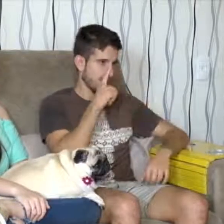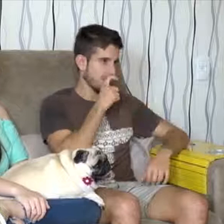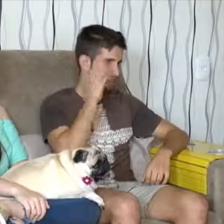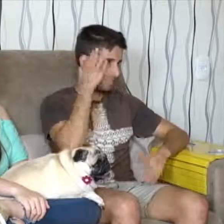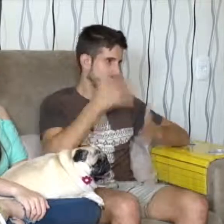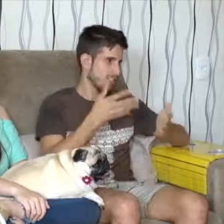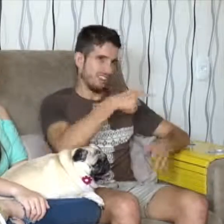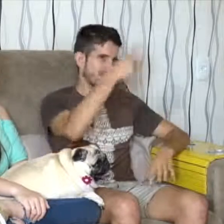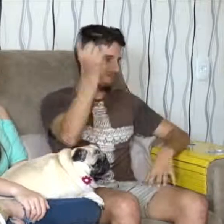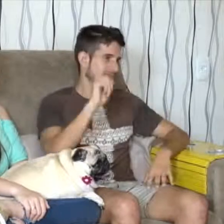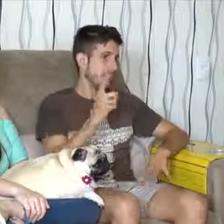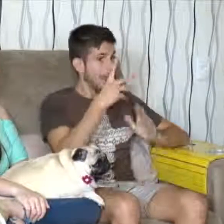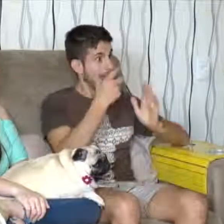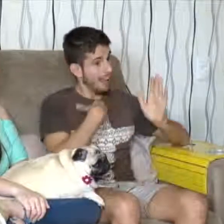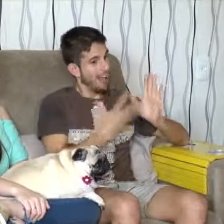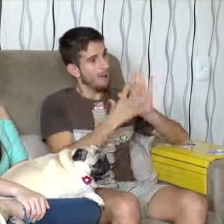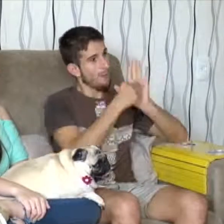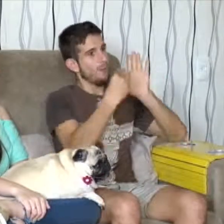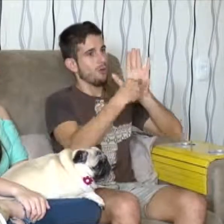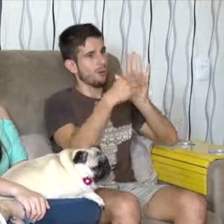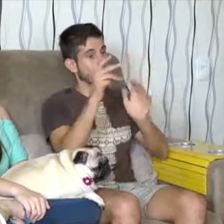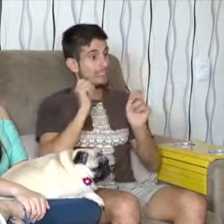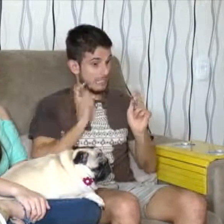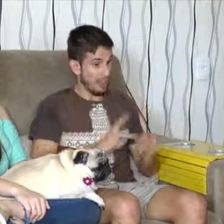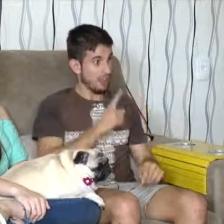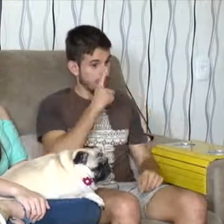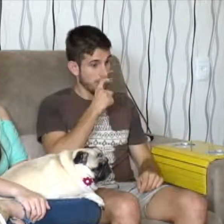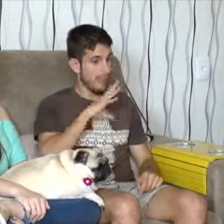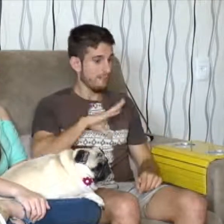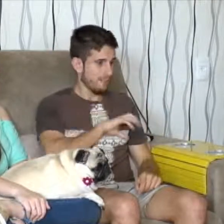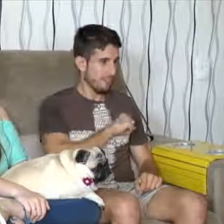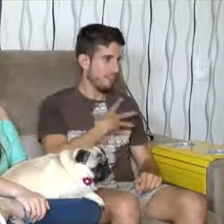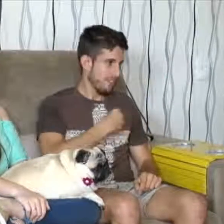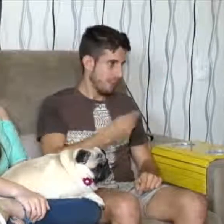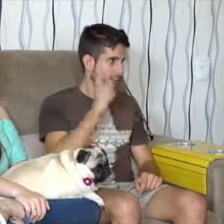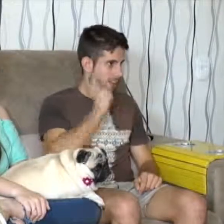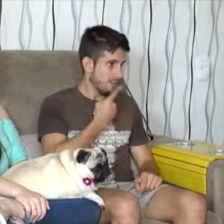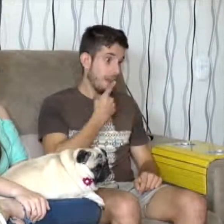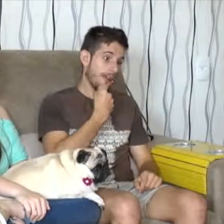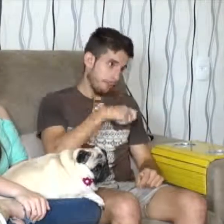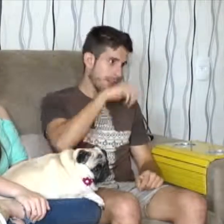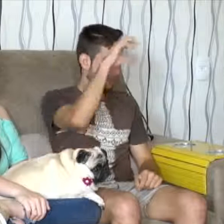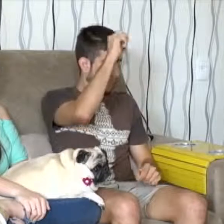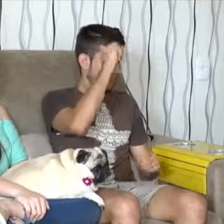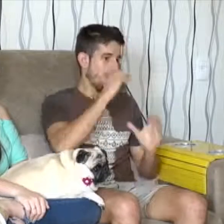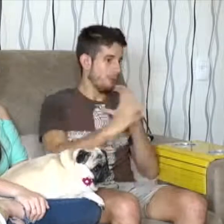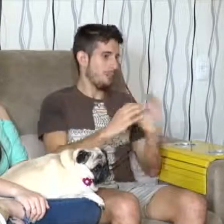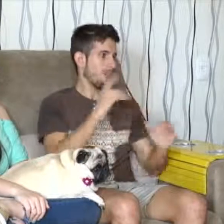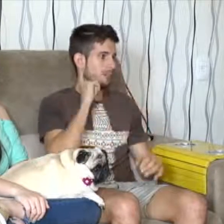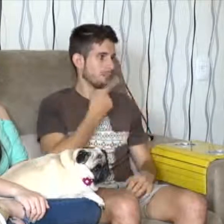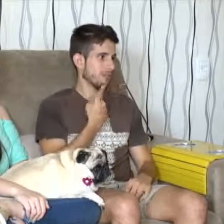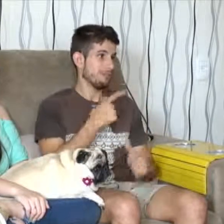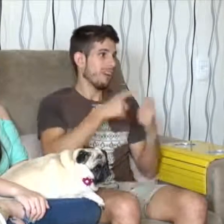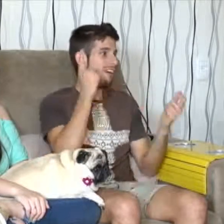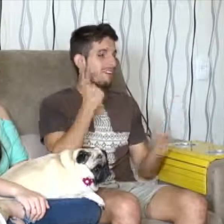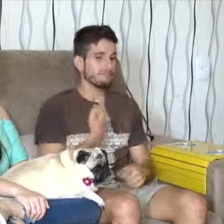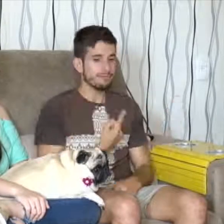único mãe e pai que sabe bastante sinais é o pai e a mãe aqui. Eu acho que quem tem amor pelo filho aprende a comunicação, como eles sempre falam.